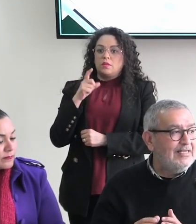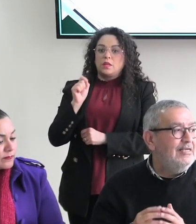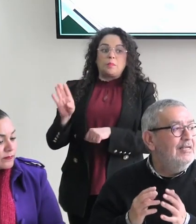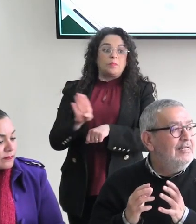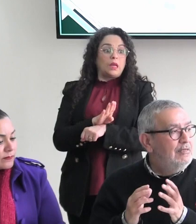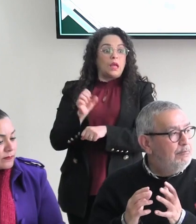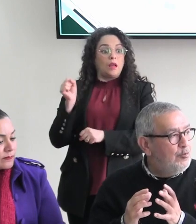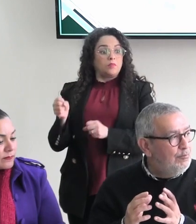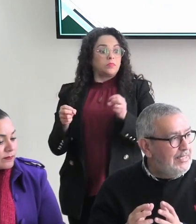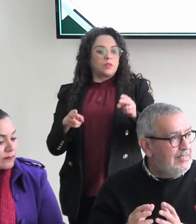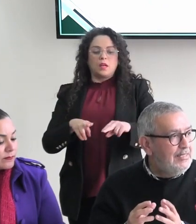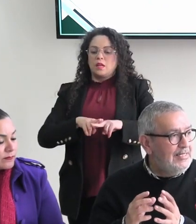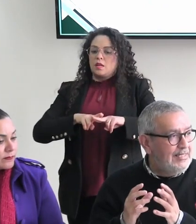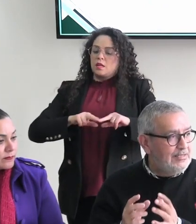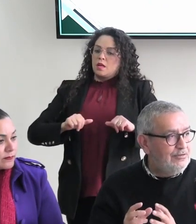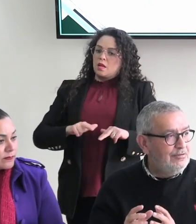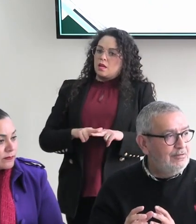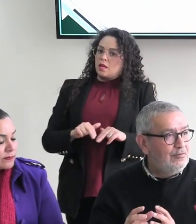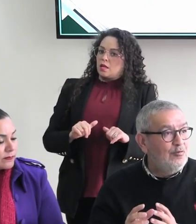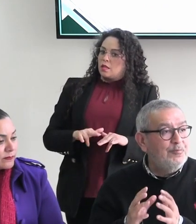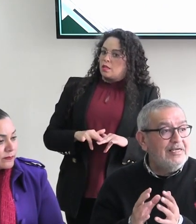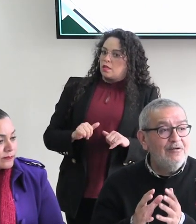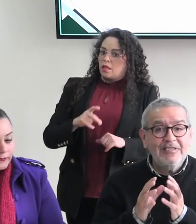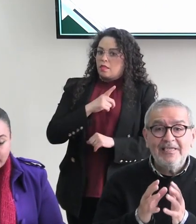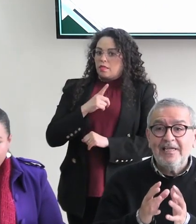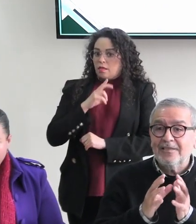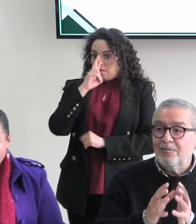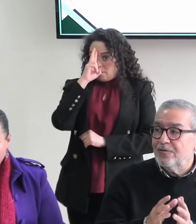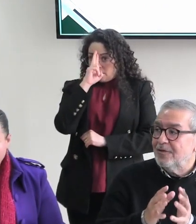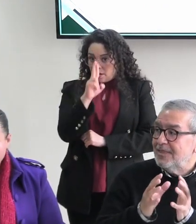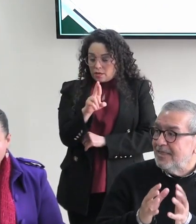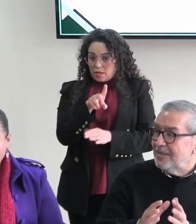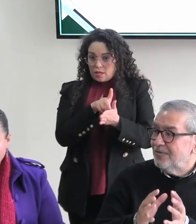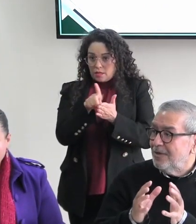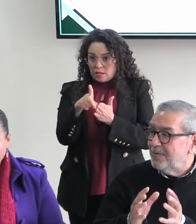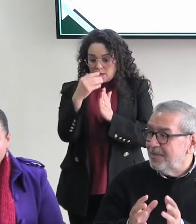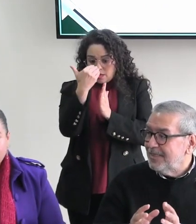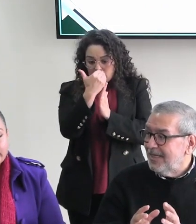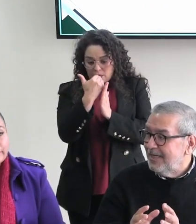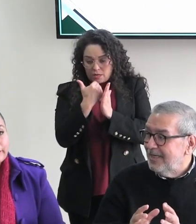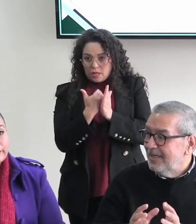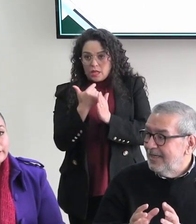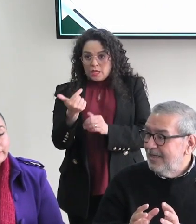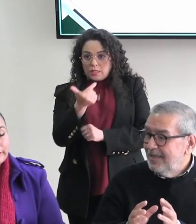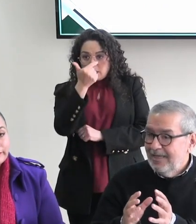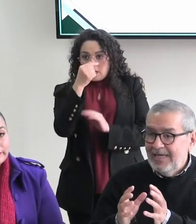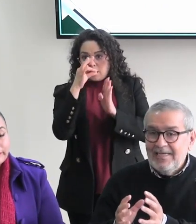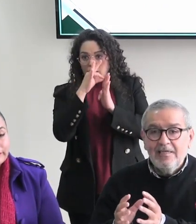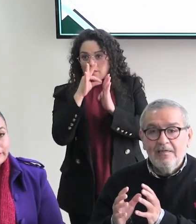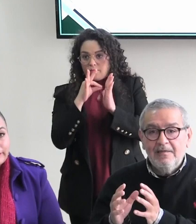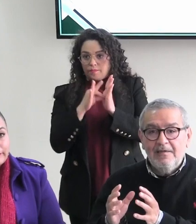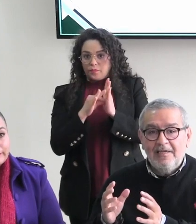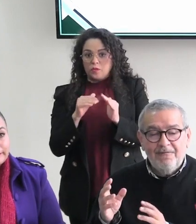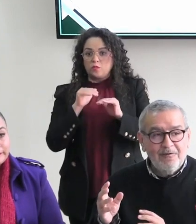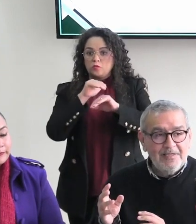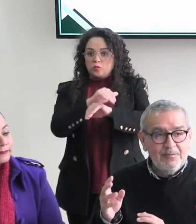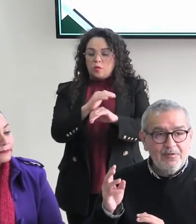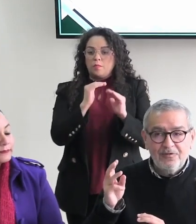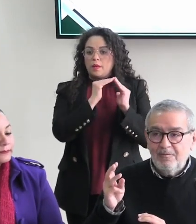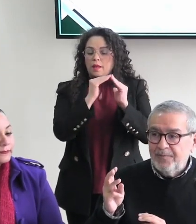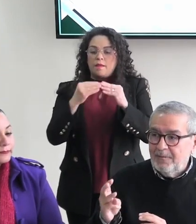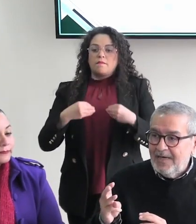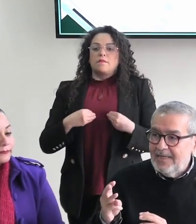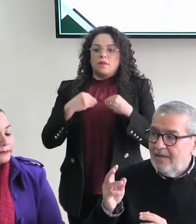privilegiar a nadie, cumplir el derecho, cumplir los 7 atributos del derecho a una vivienda en las